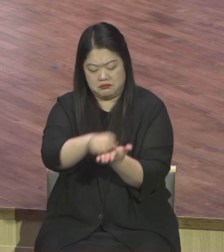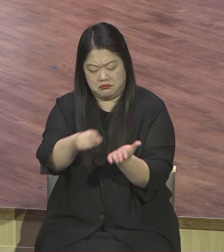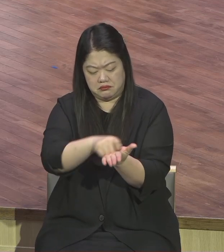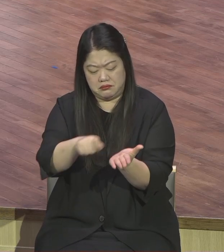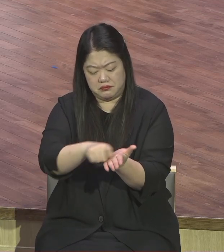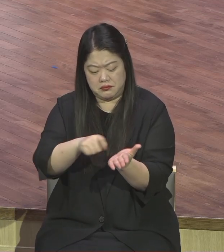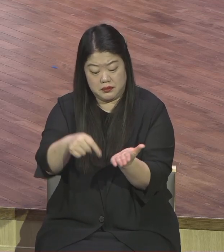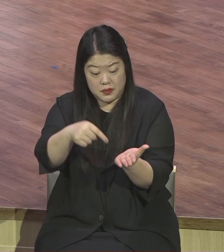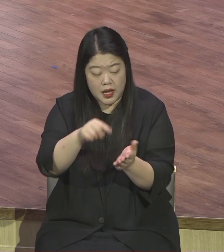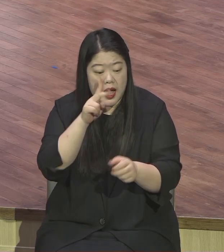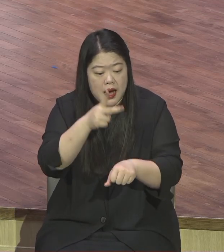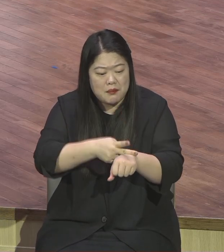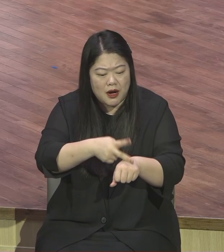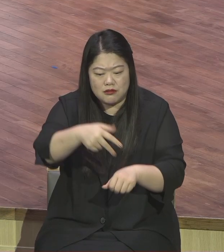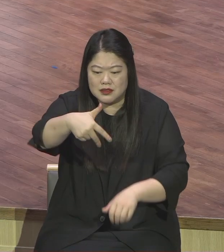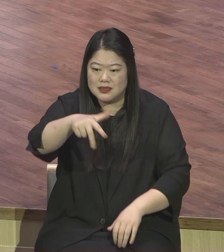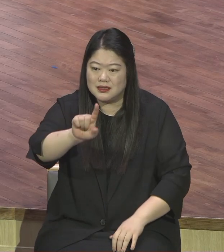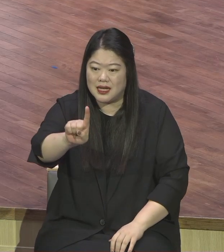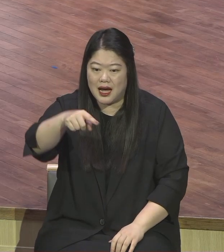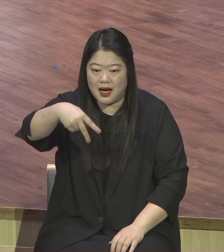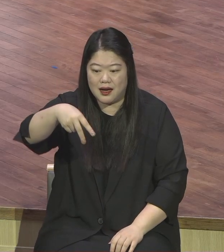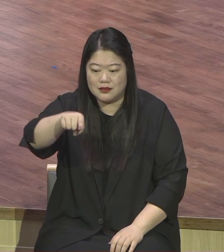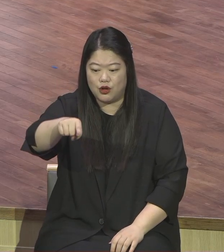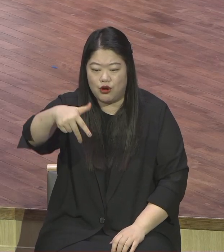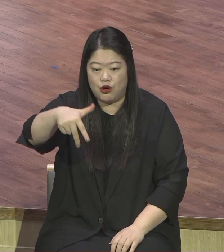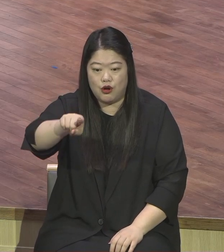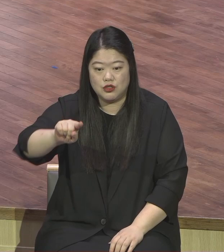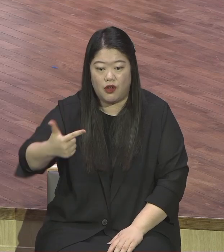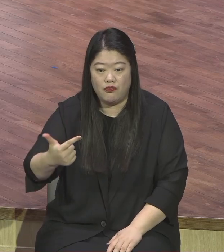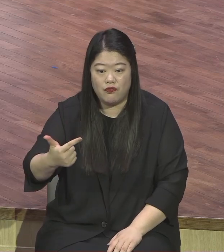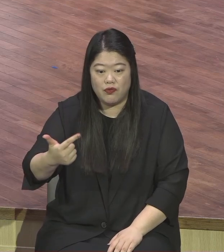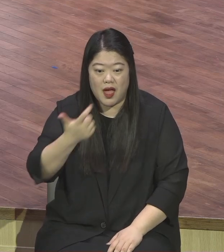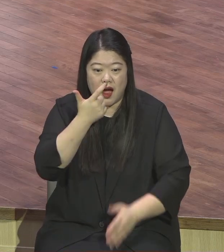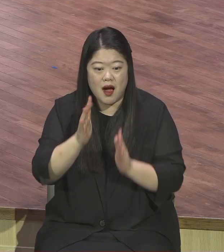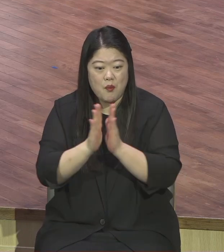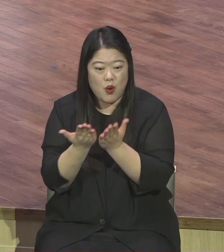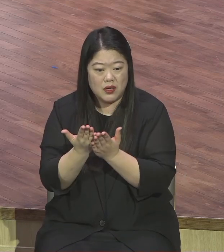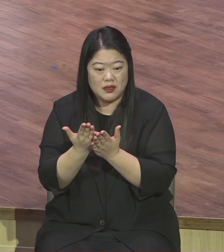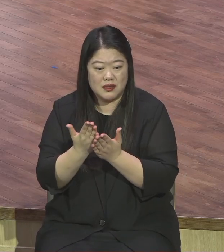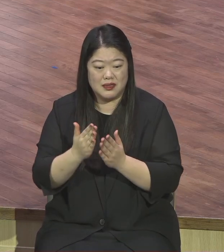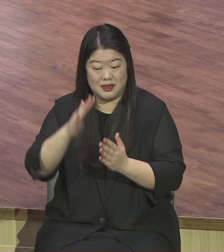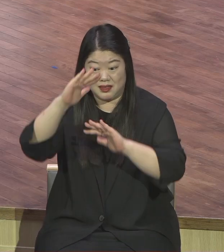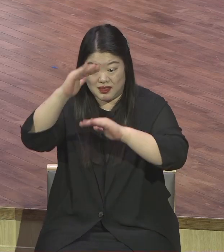말할 수도 있는 것이 갈라디아서예요. 특별히 자기가 이렇게 참